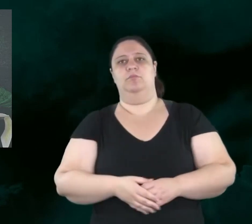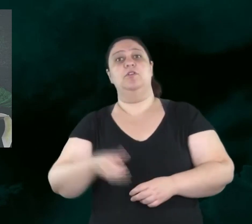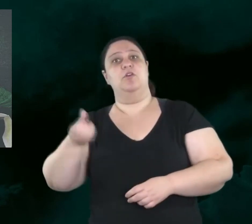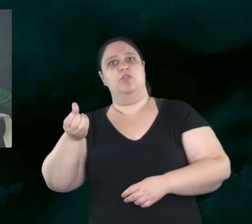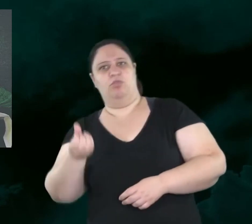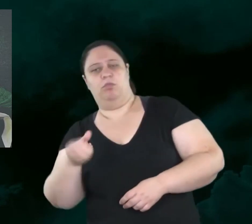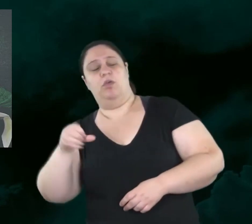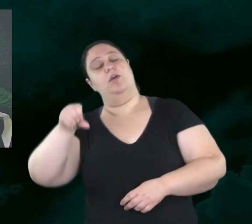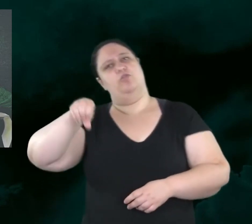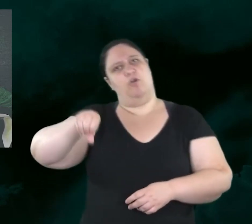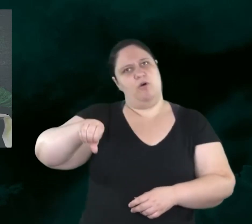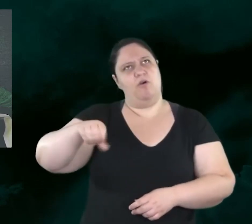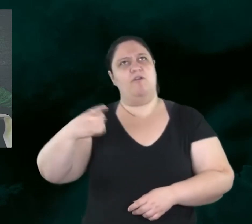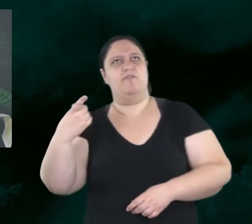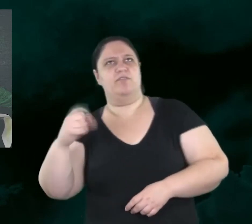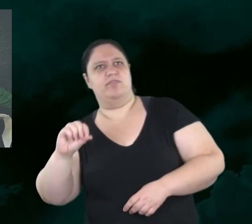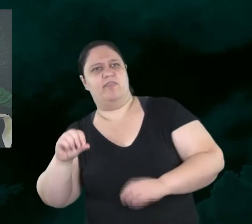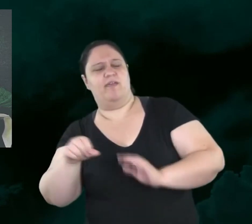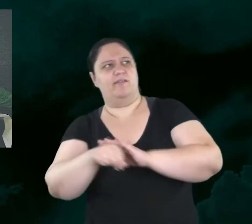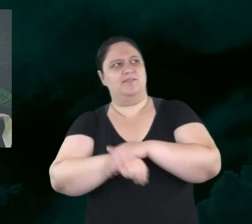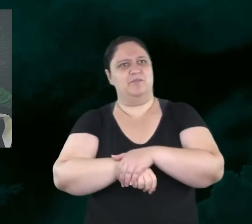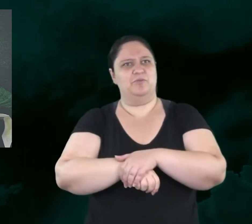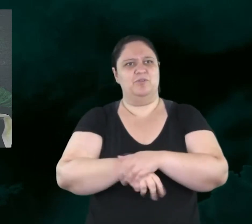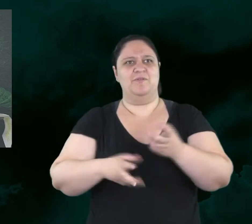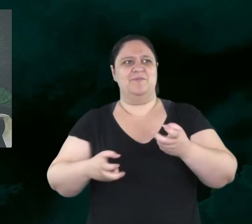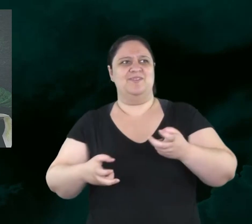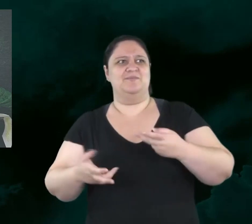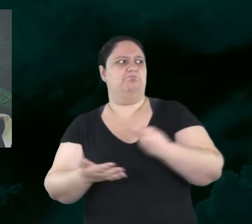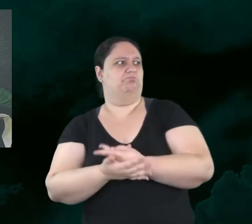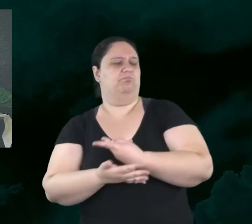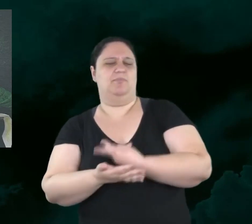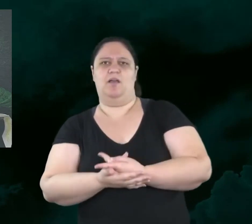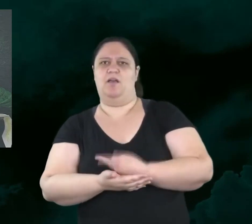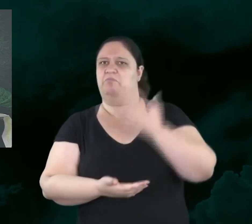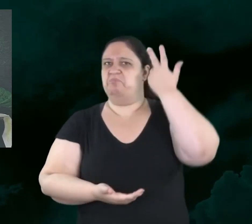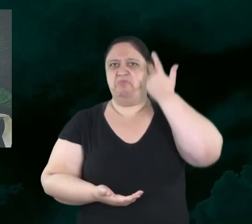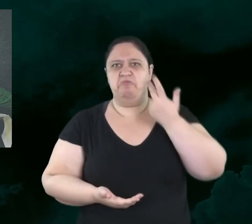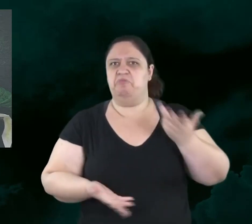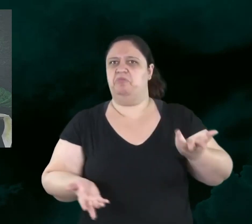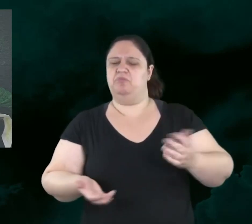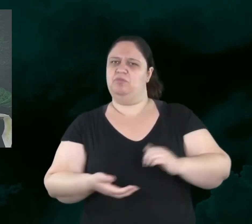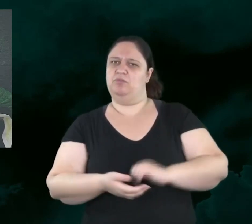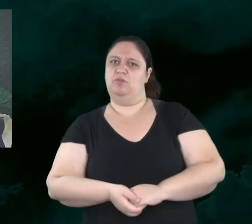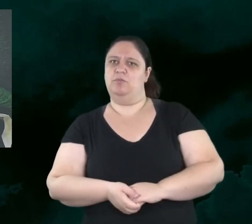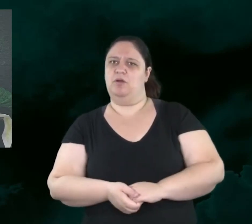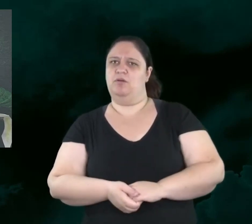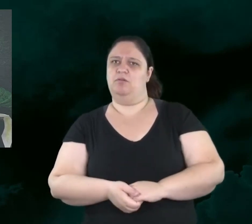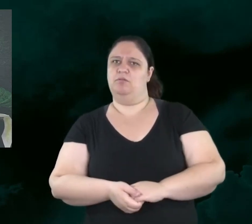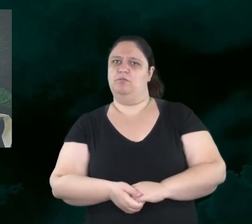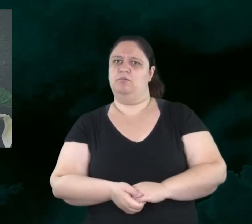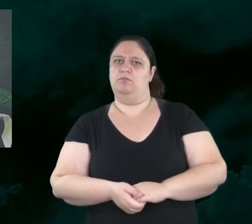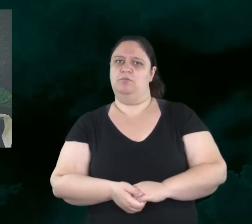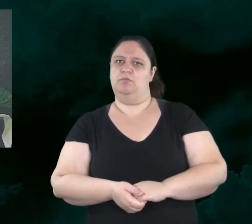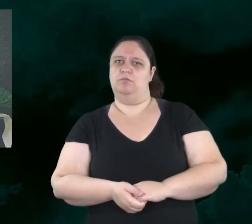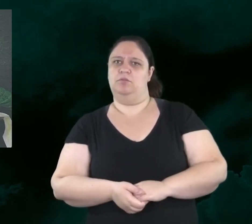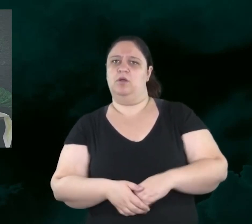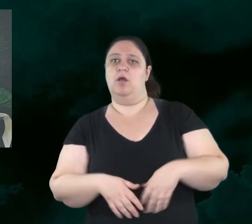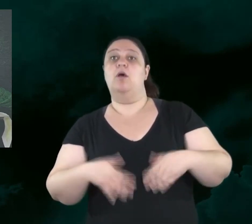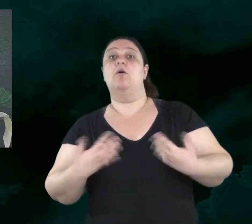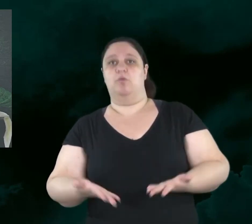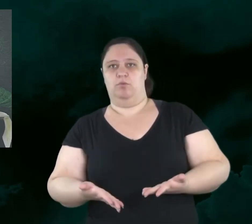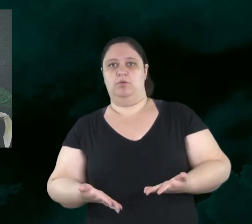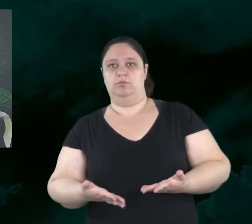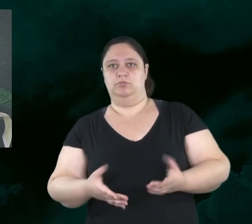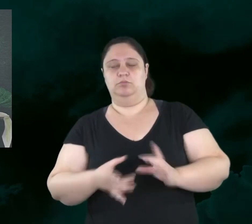dando volta e eu percebi que tinha alguma coisa errada. E quando liberou, né, para entrar para a